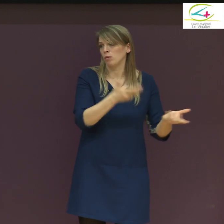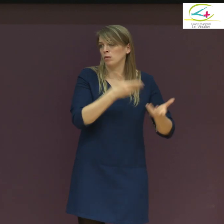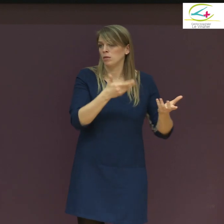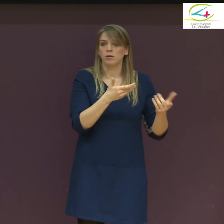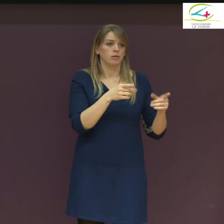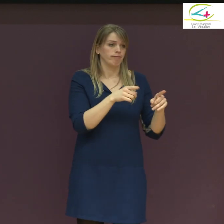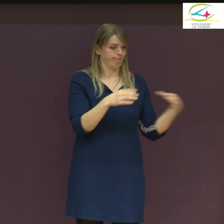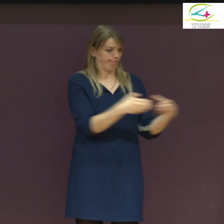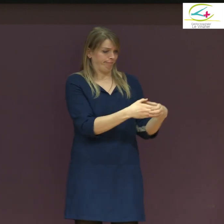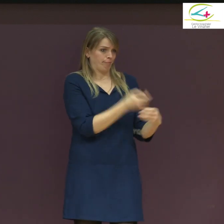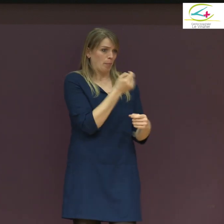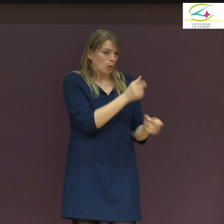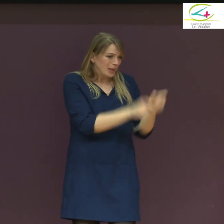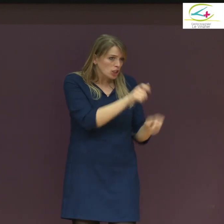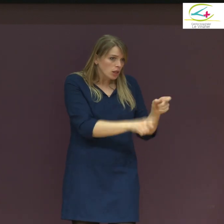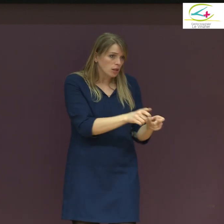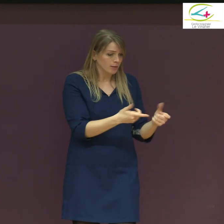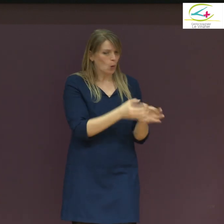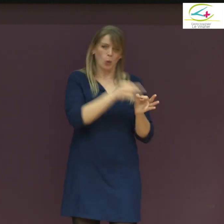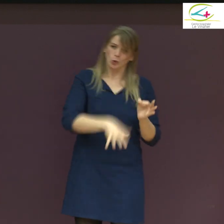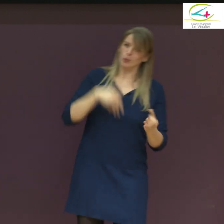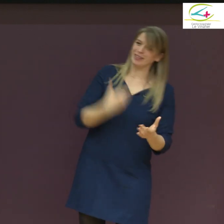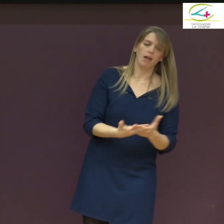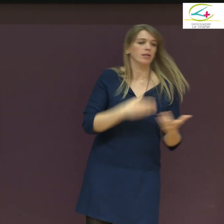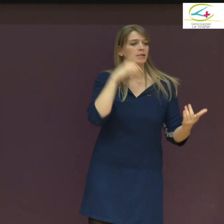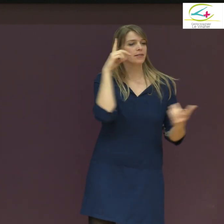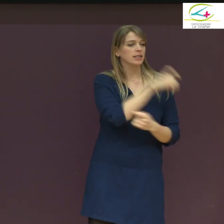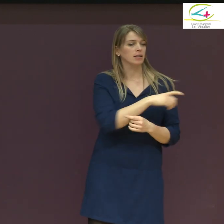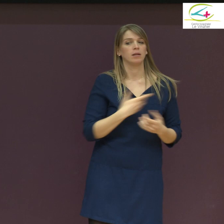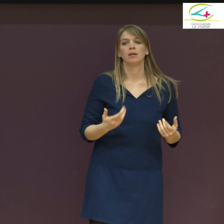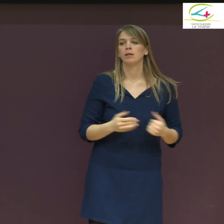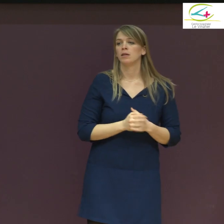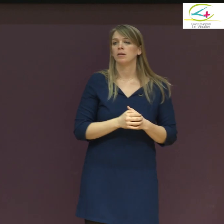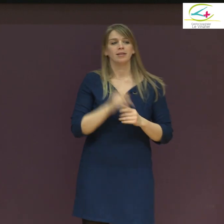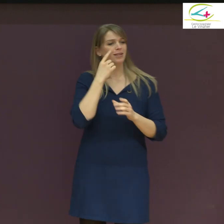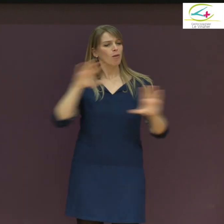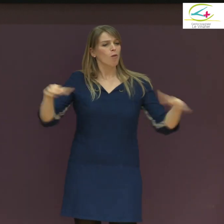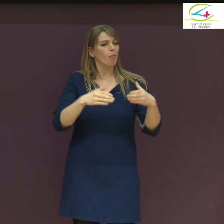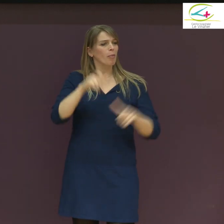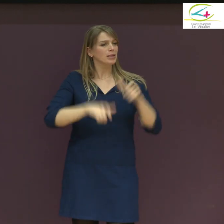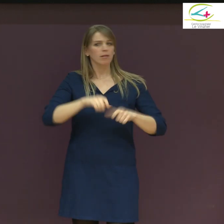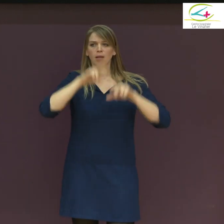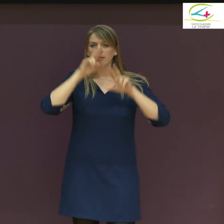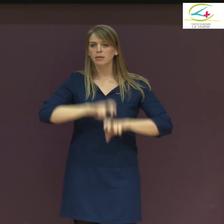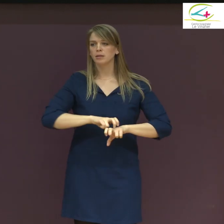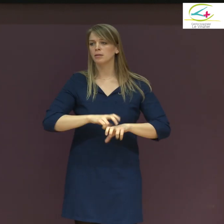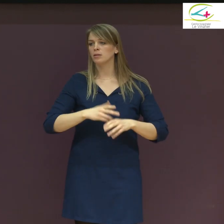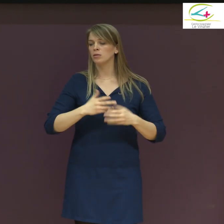des tout petits cortèges comme ça et de faire des conclusions dessus. Les plus grosses cohortes, c'est-à-dire un ensemble de gens qu'on